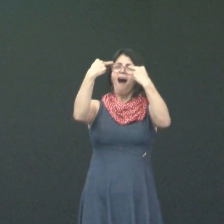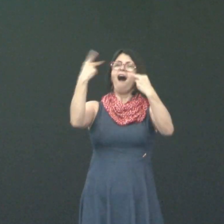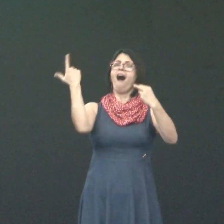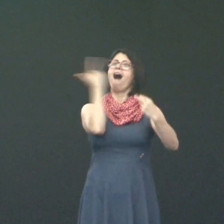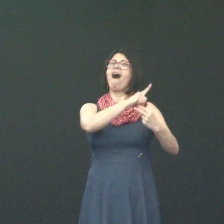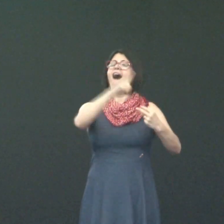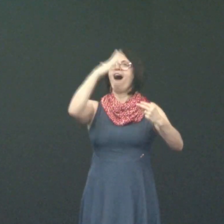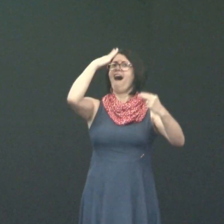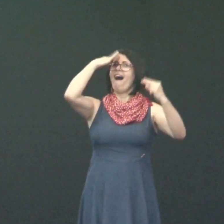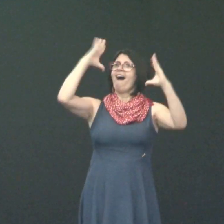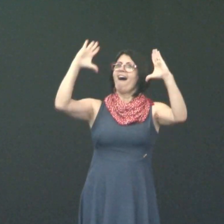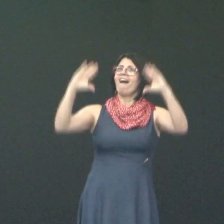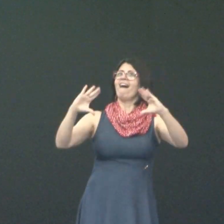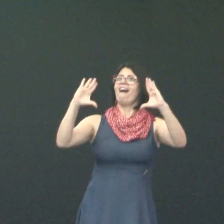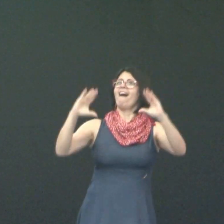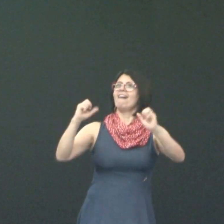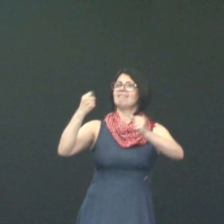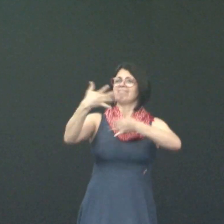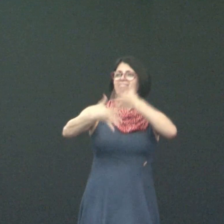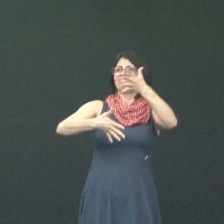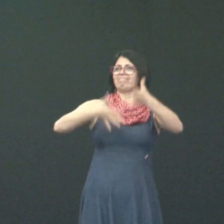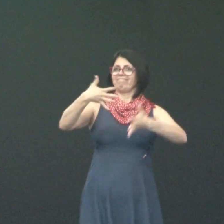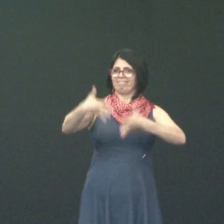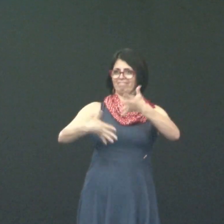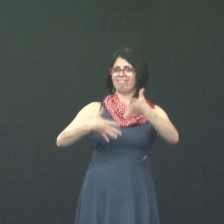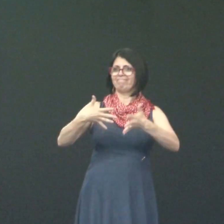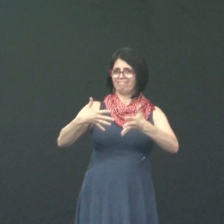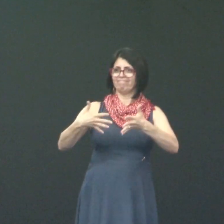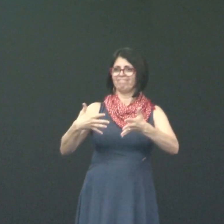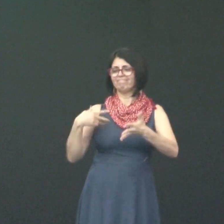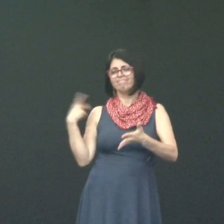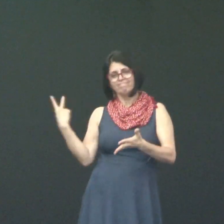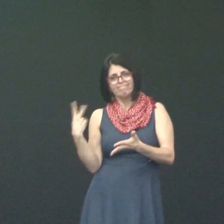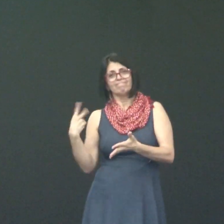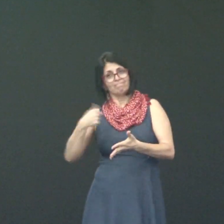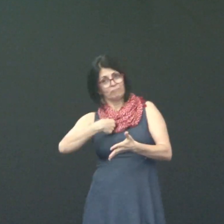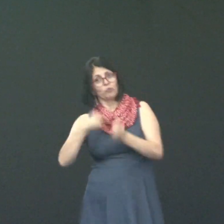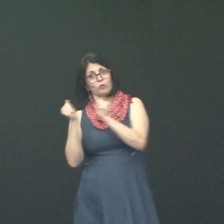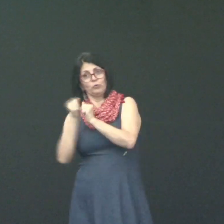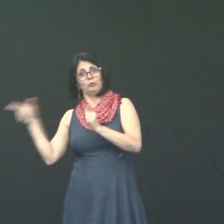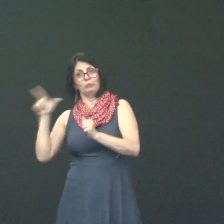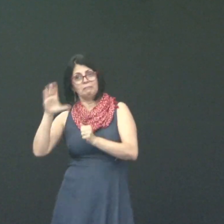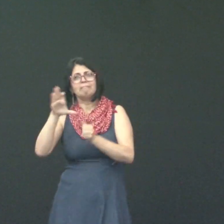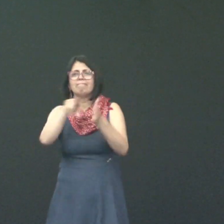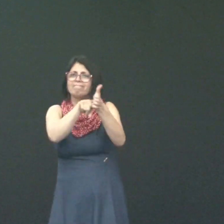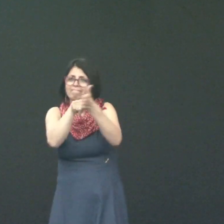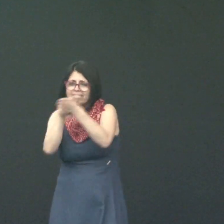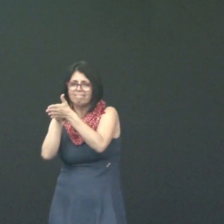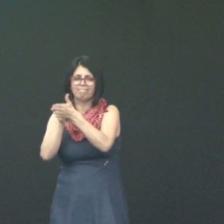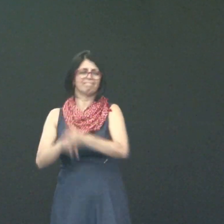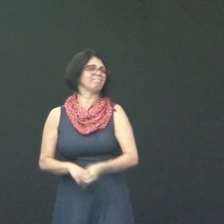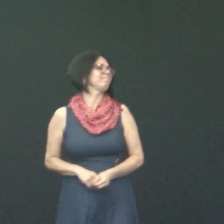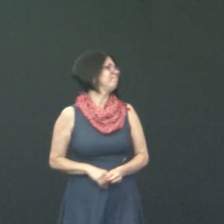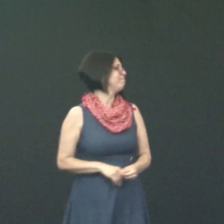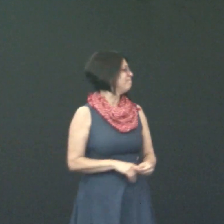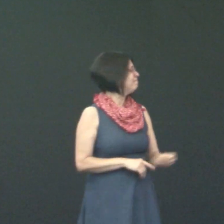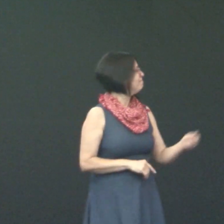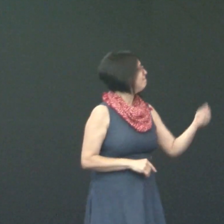língua. Então, nós queremos nos esforçar, nós queremos aprender para oferecer o melhor conforto possível para vocês.